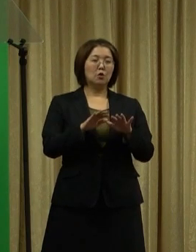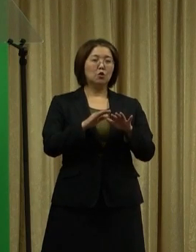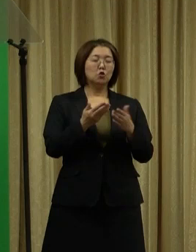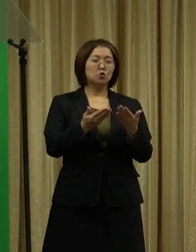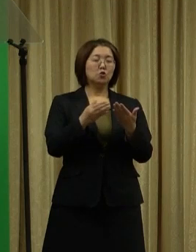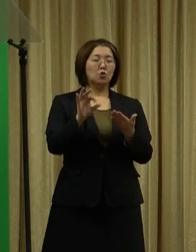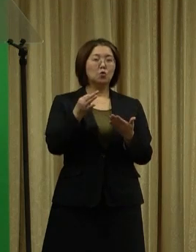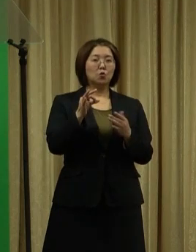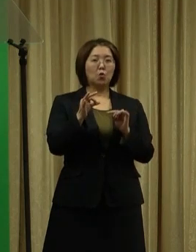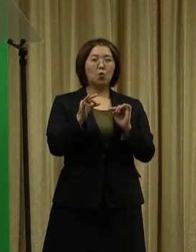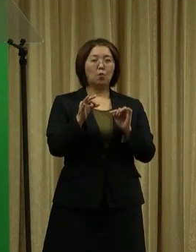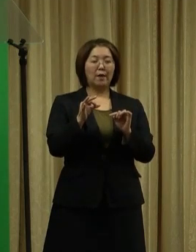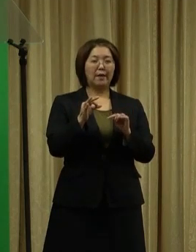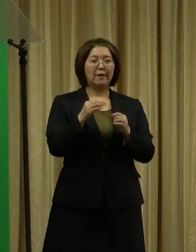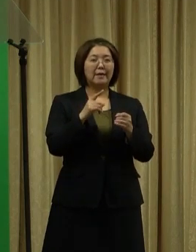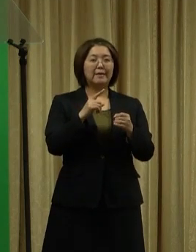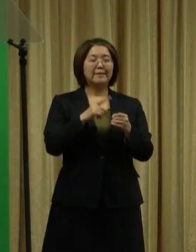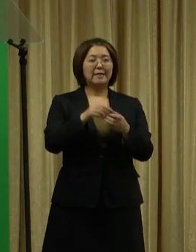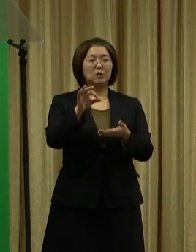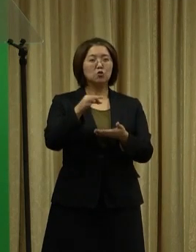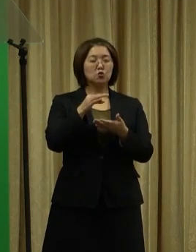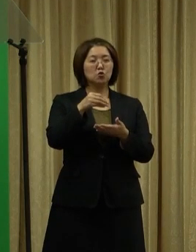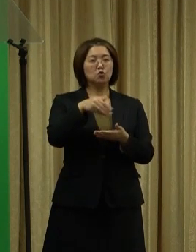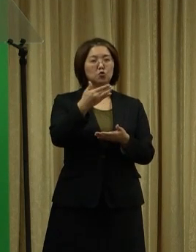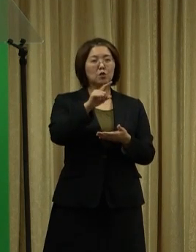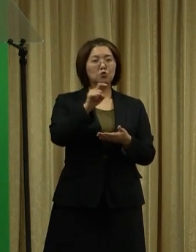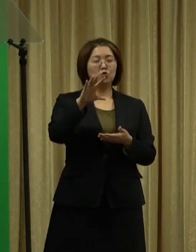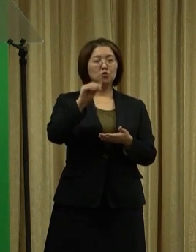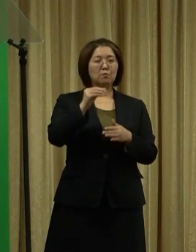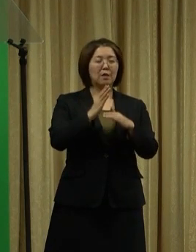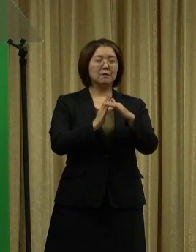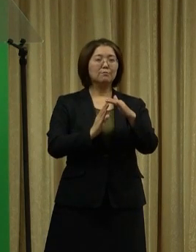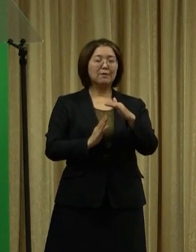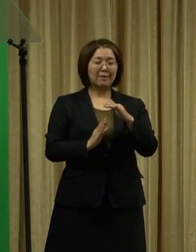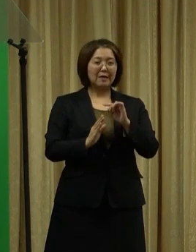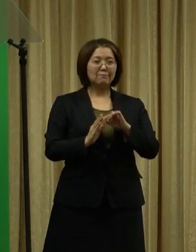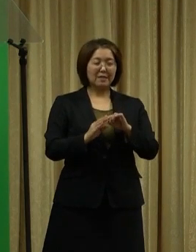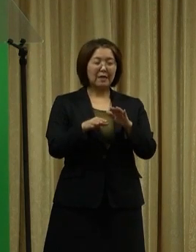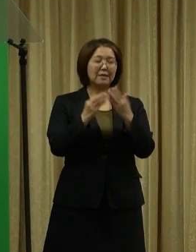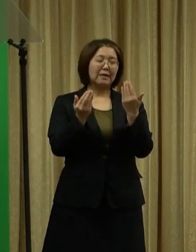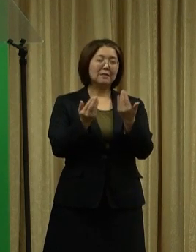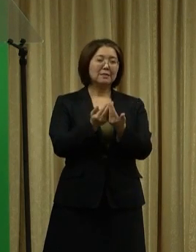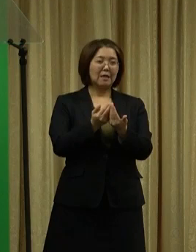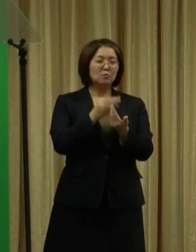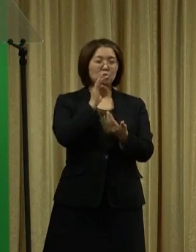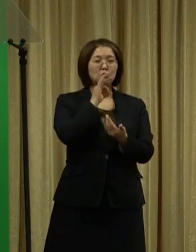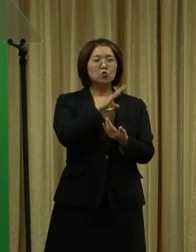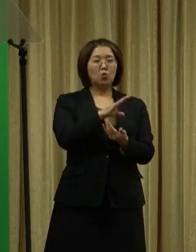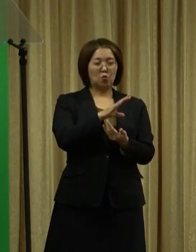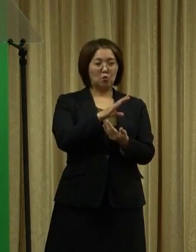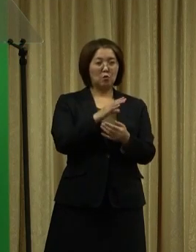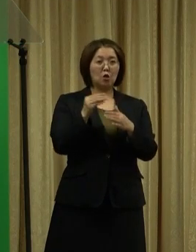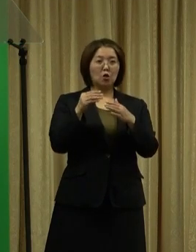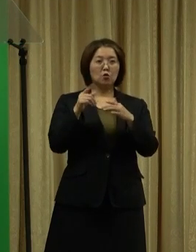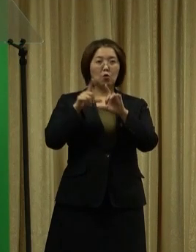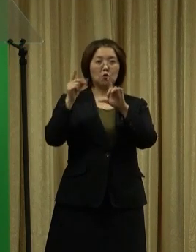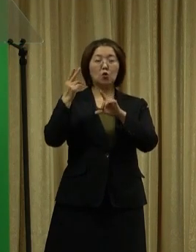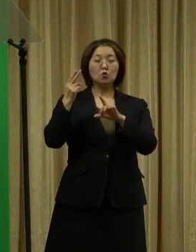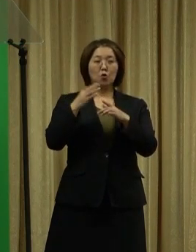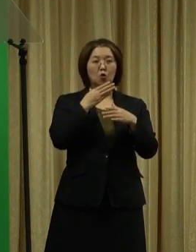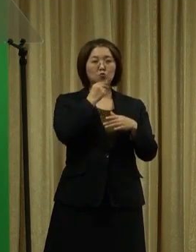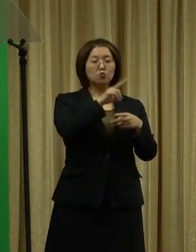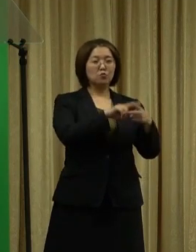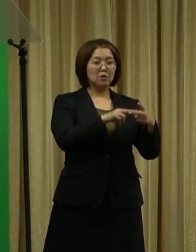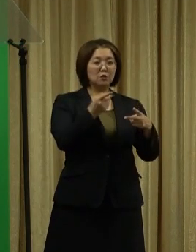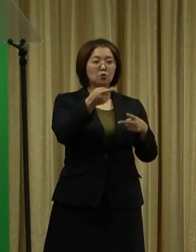料については年収910万円未満の世帯まで完全無償化ということで、東京都や福井県に次